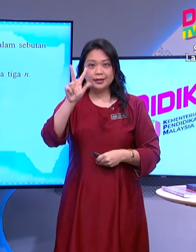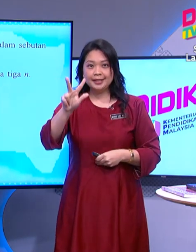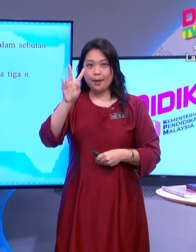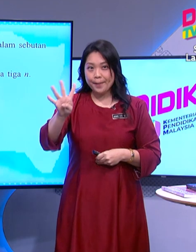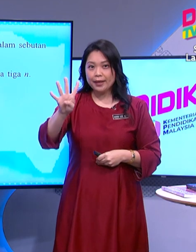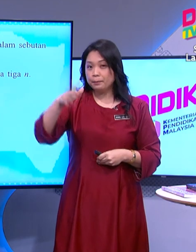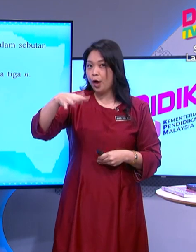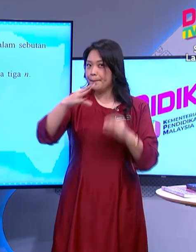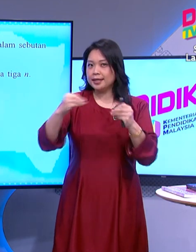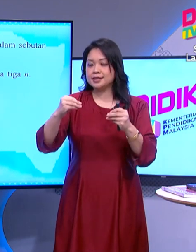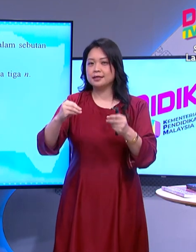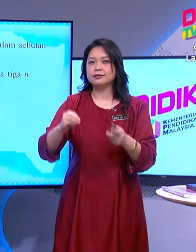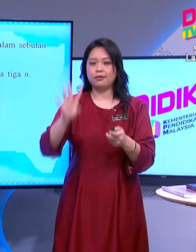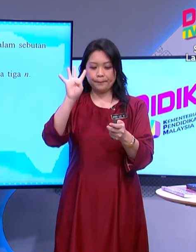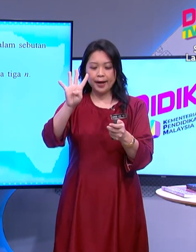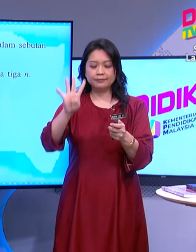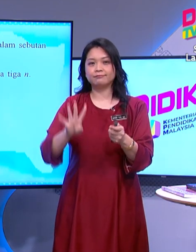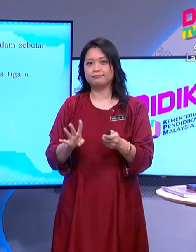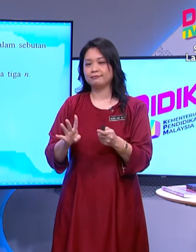1234 boleh habis so4e